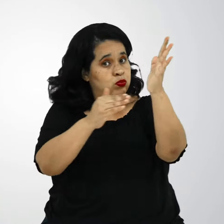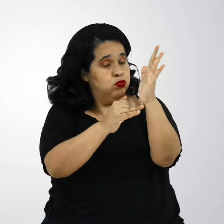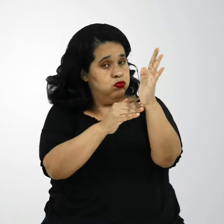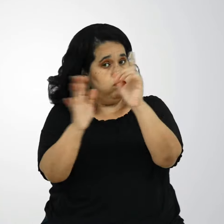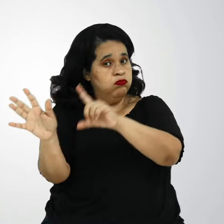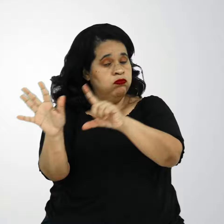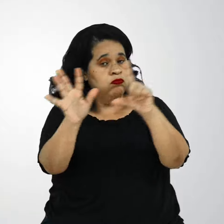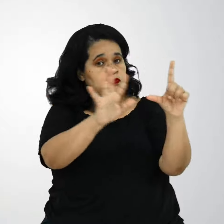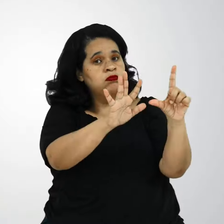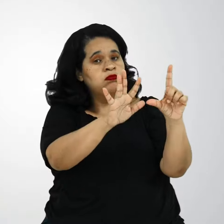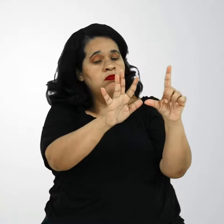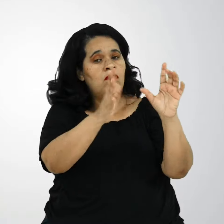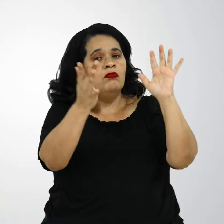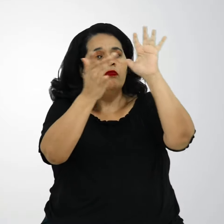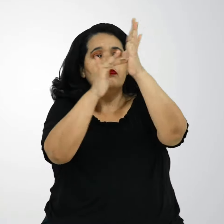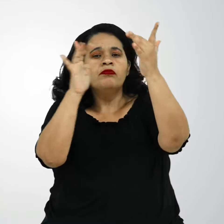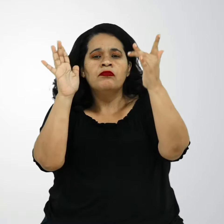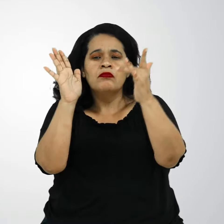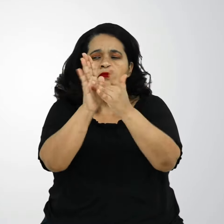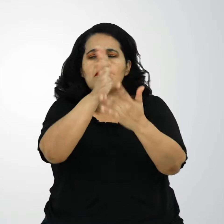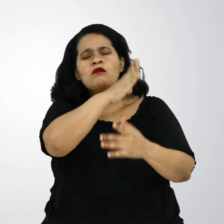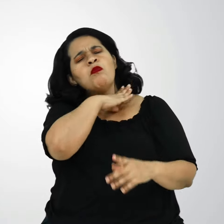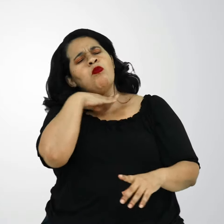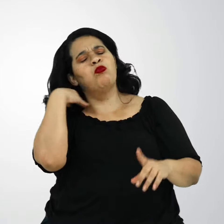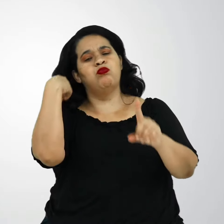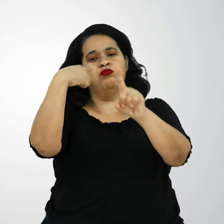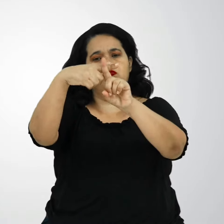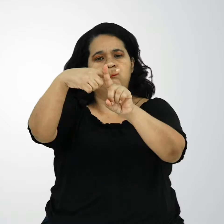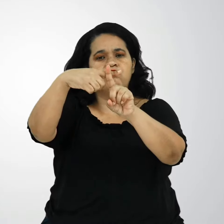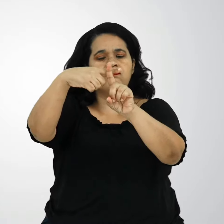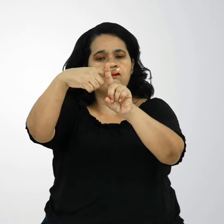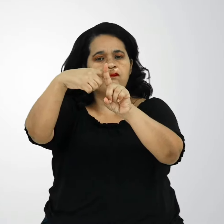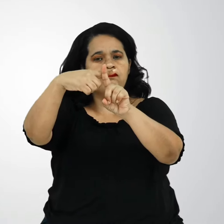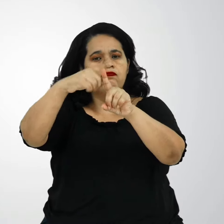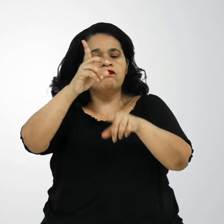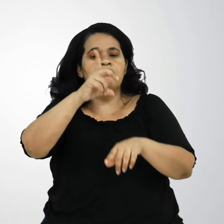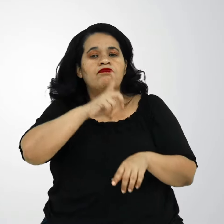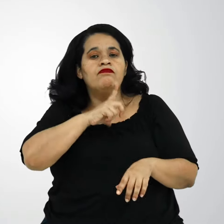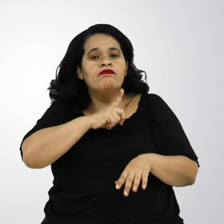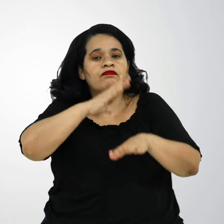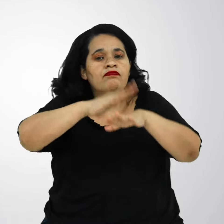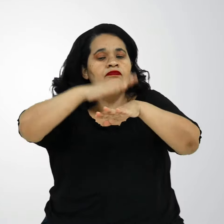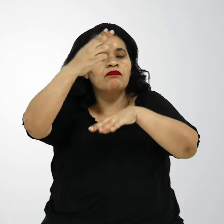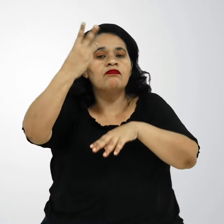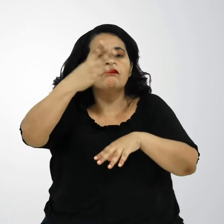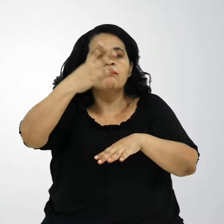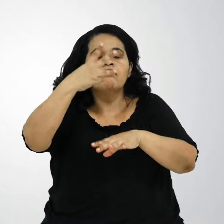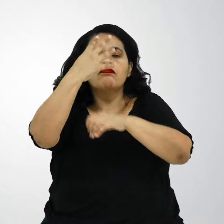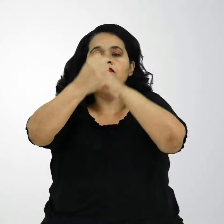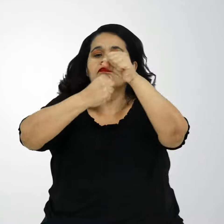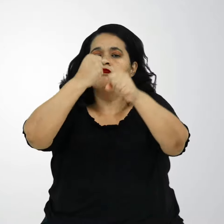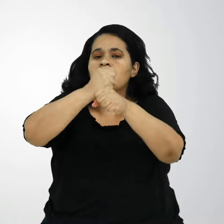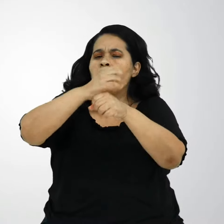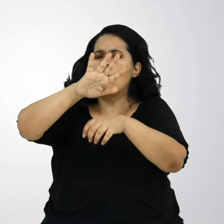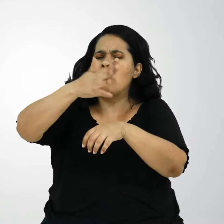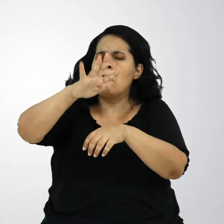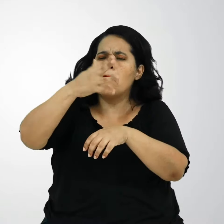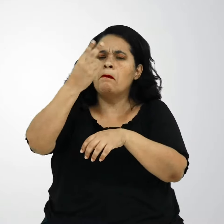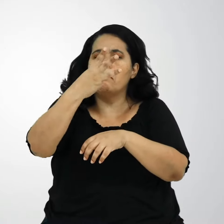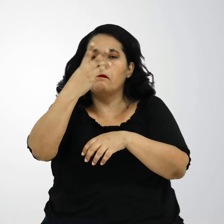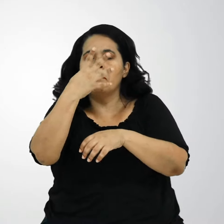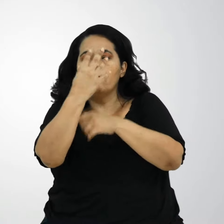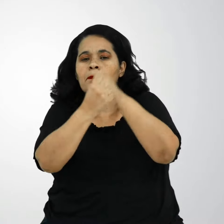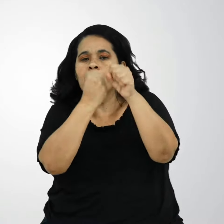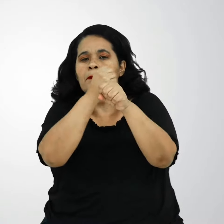metade dessa semana, Jesus foi morto na cruz, e aí restariam mais 3 anos e meio, para